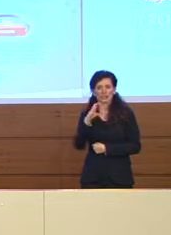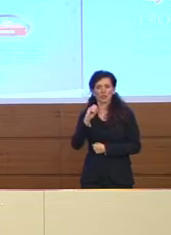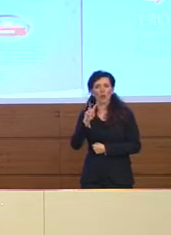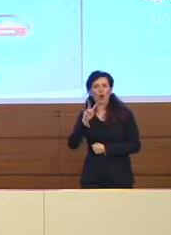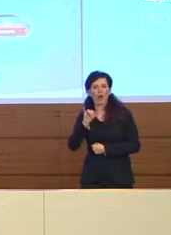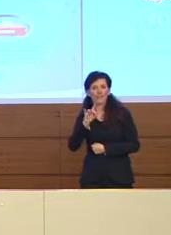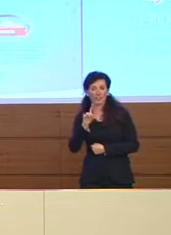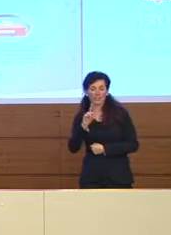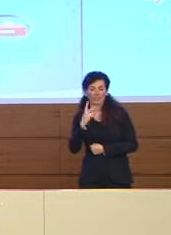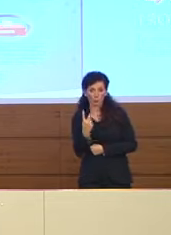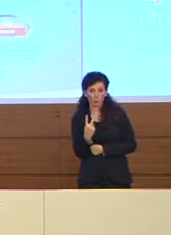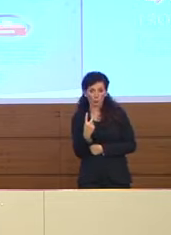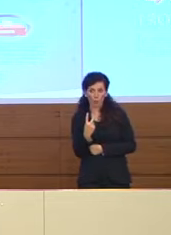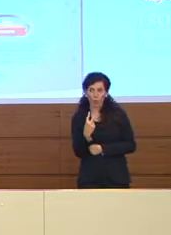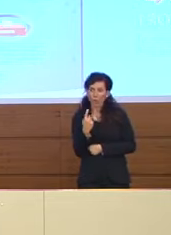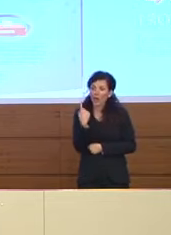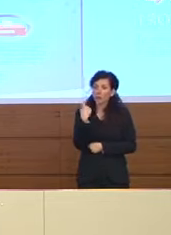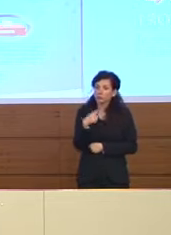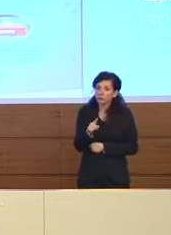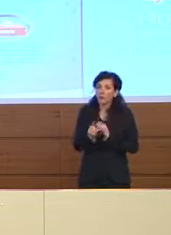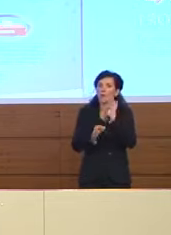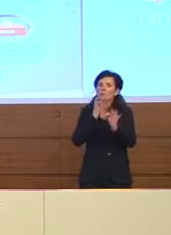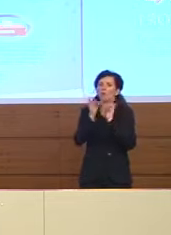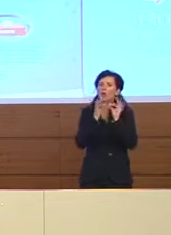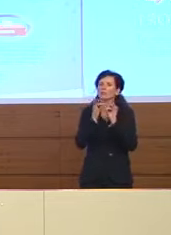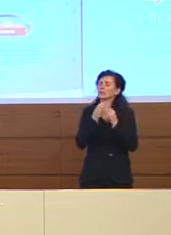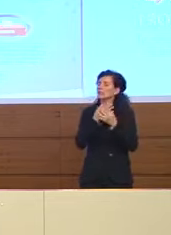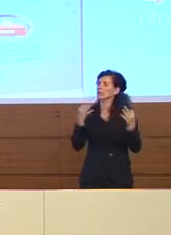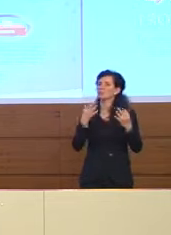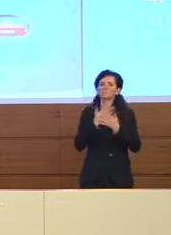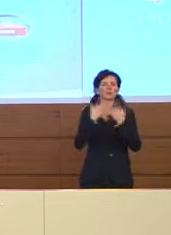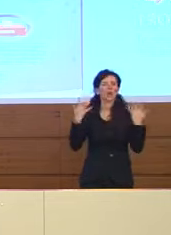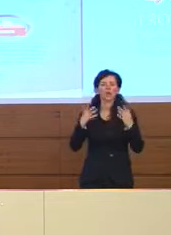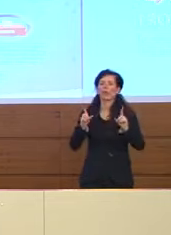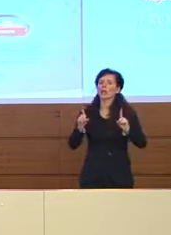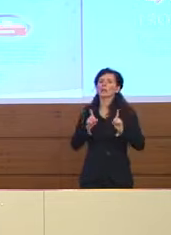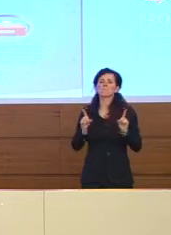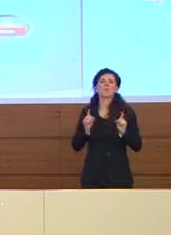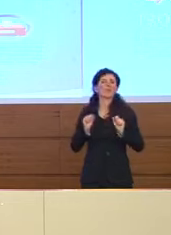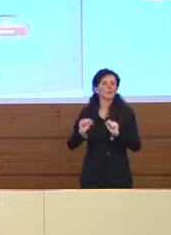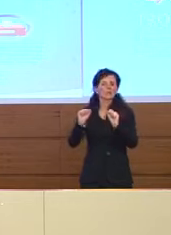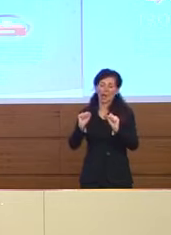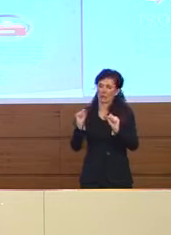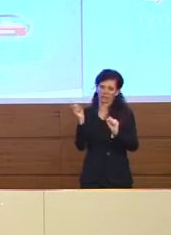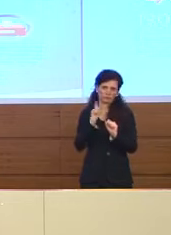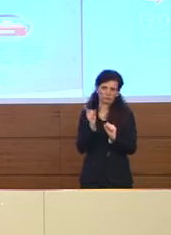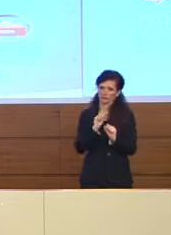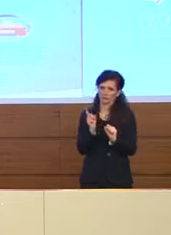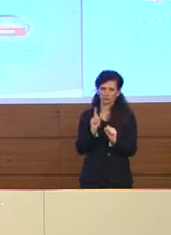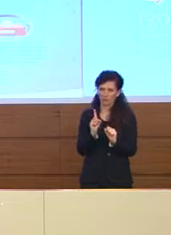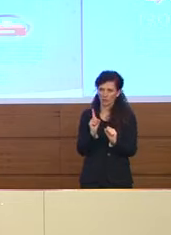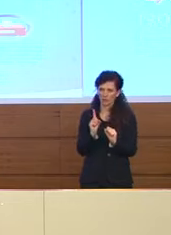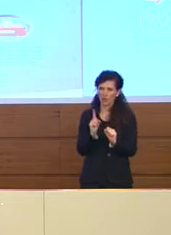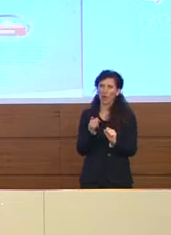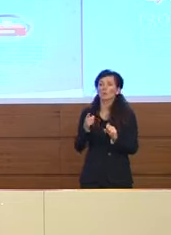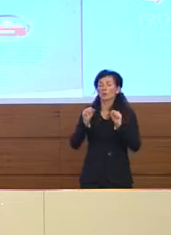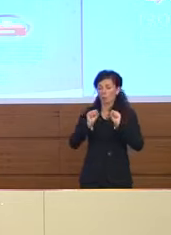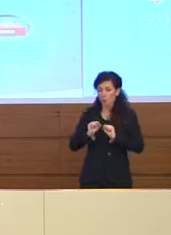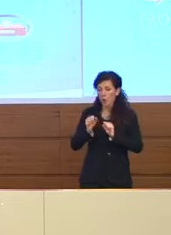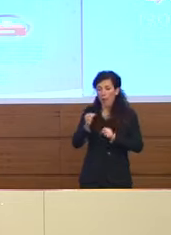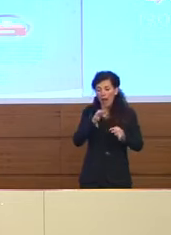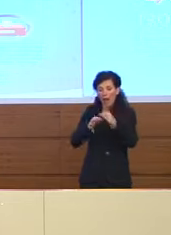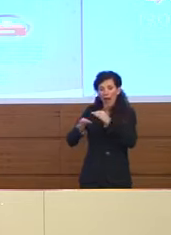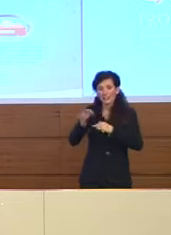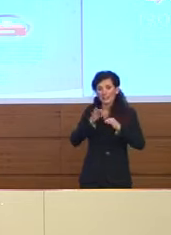vogliono dire immunità protettiva perché potrebbero essere anticorpi